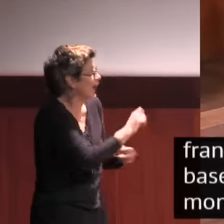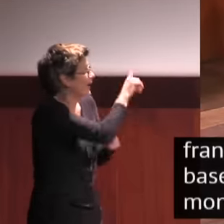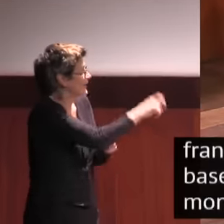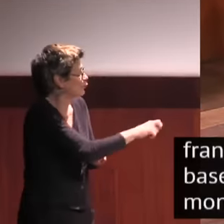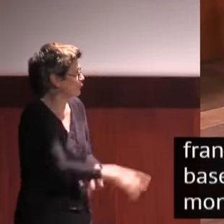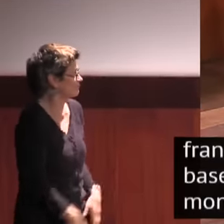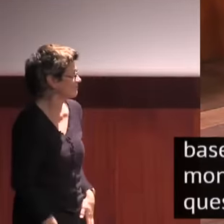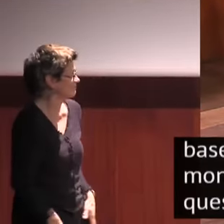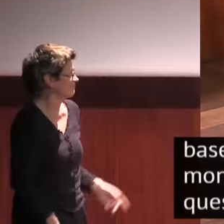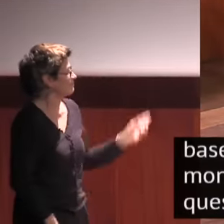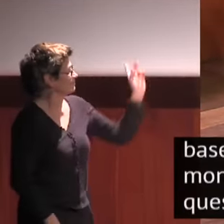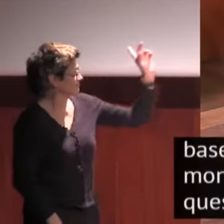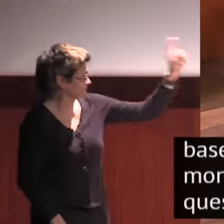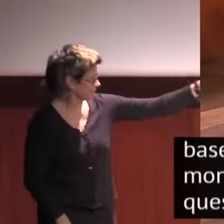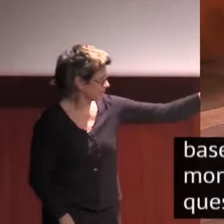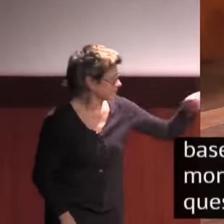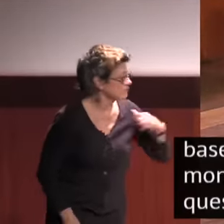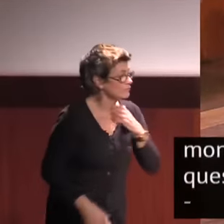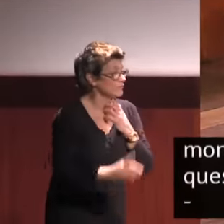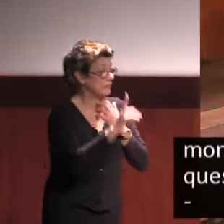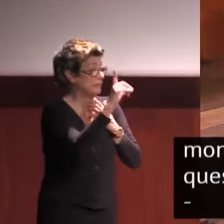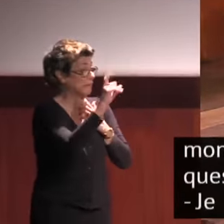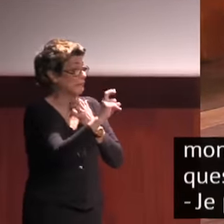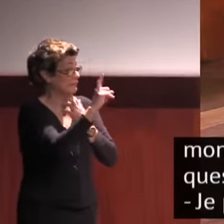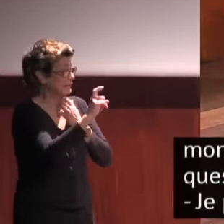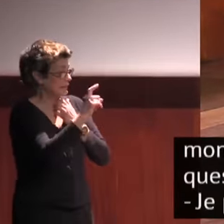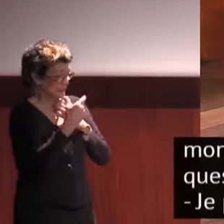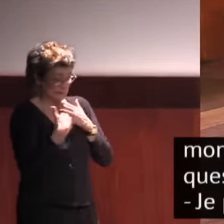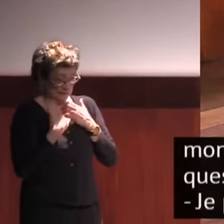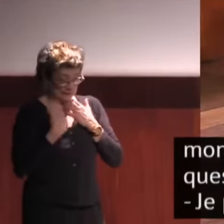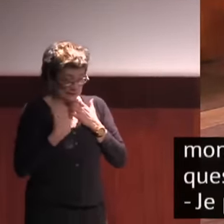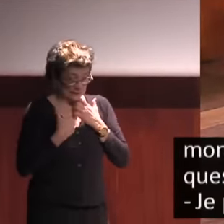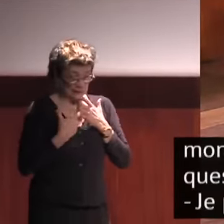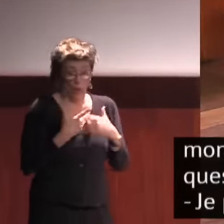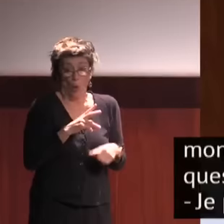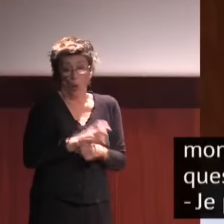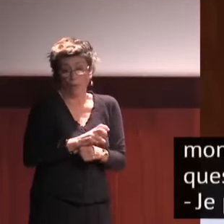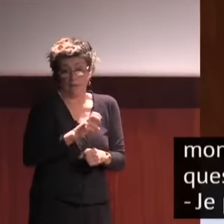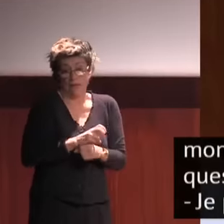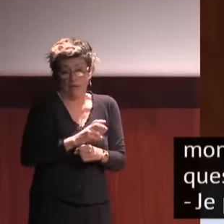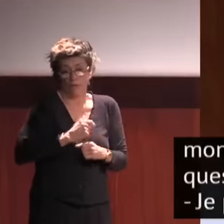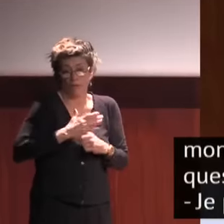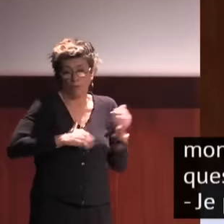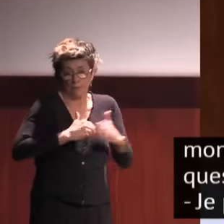Je peux commencer à en parler un petit peu, vu que c'est légèrement mon corps de métier, la conservation.